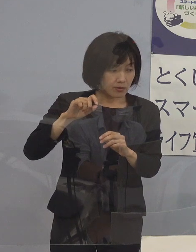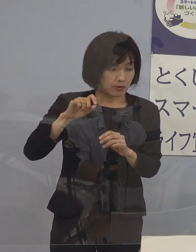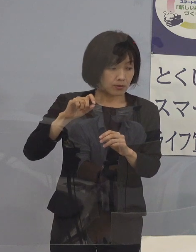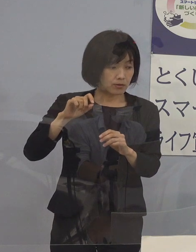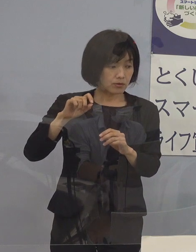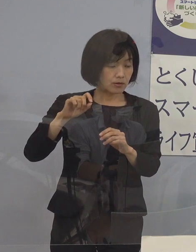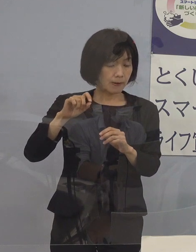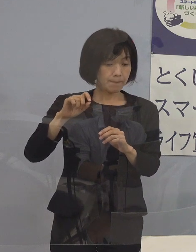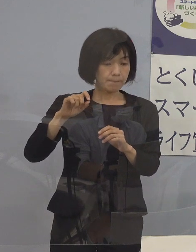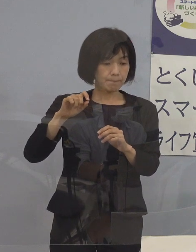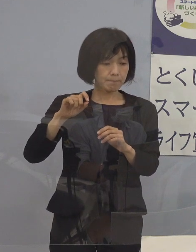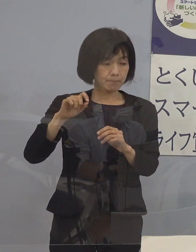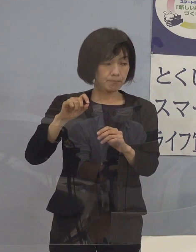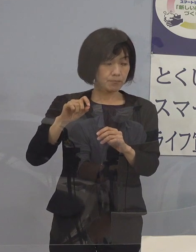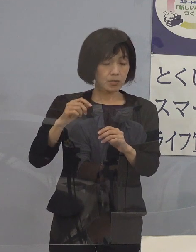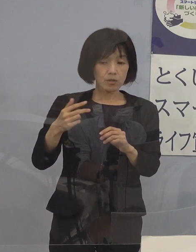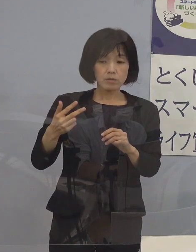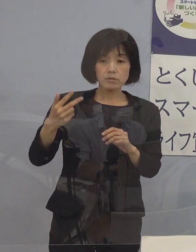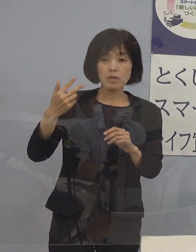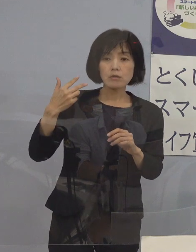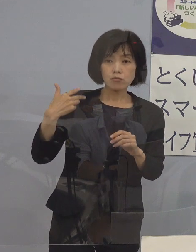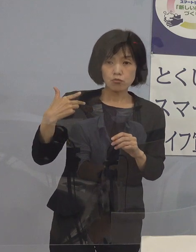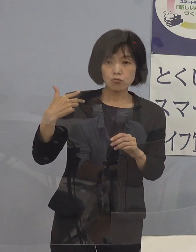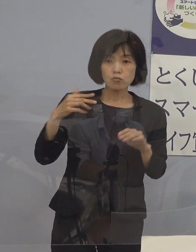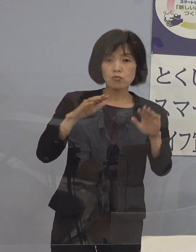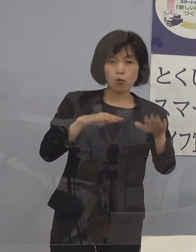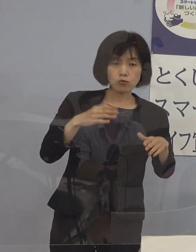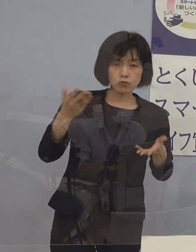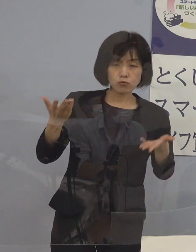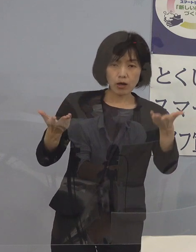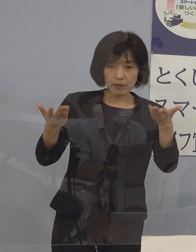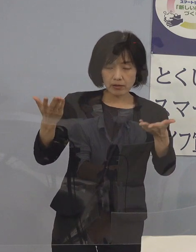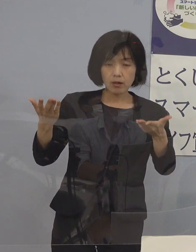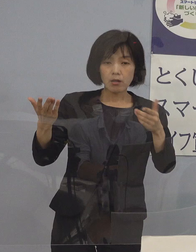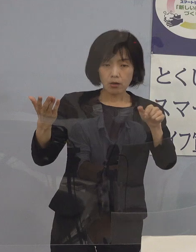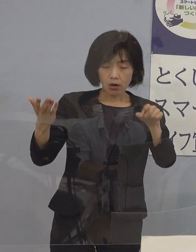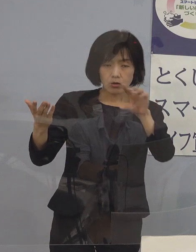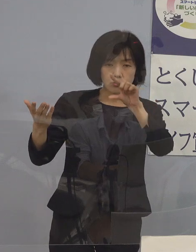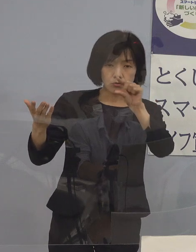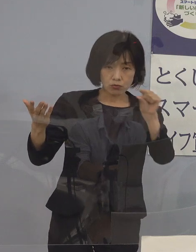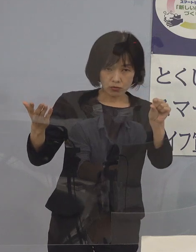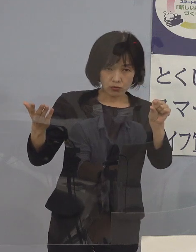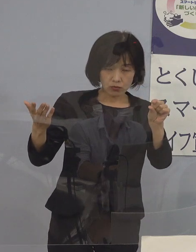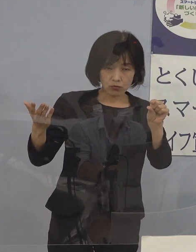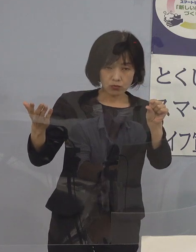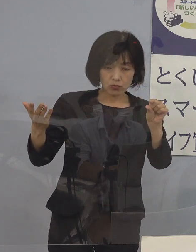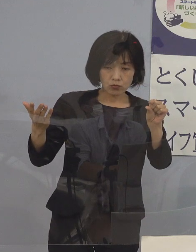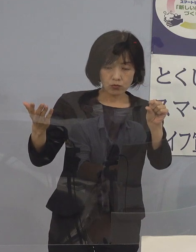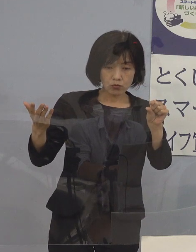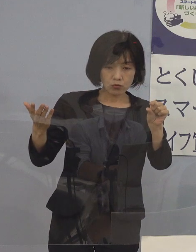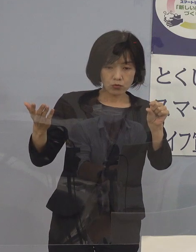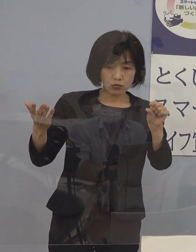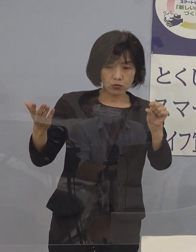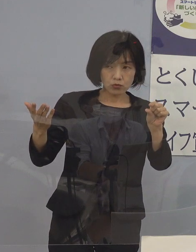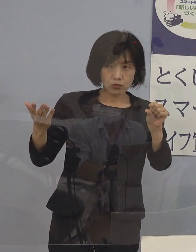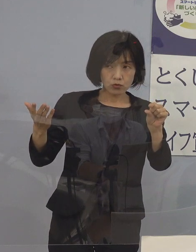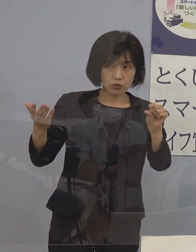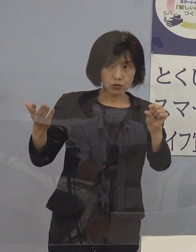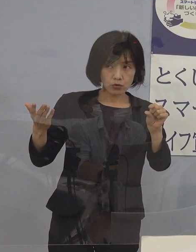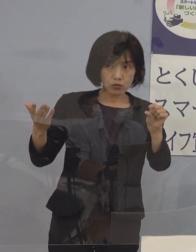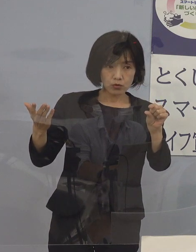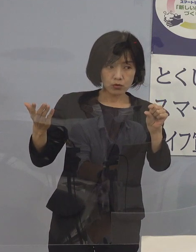そうですね、先週より少なくなって 19。違います、19だとおかしい